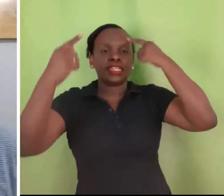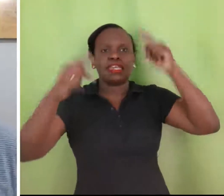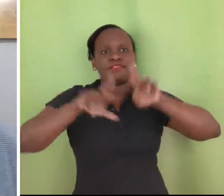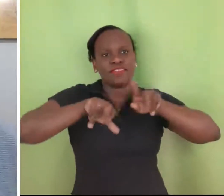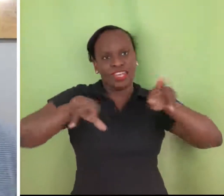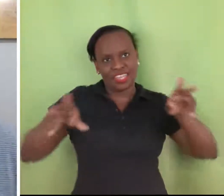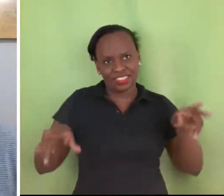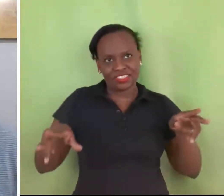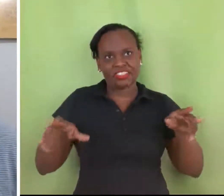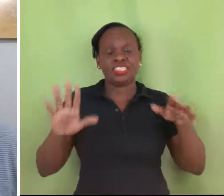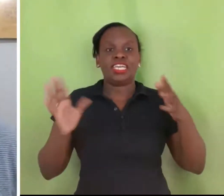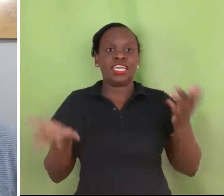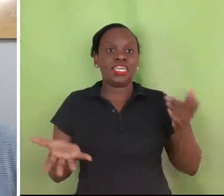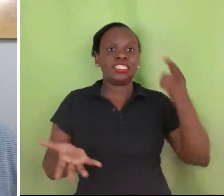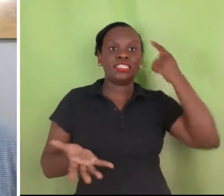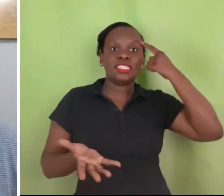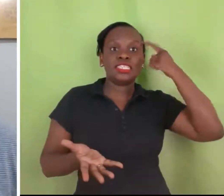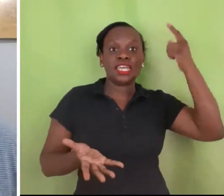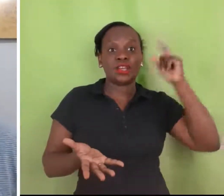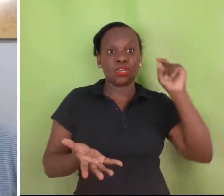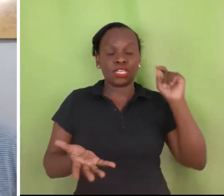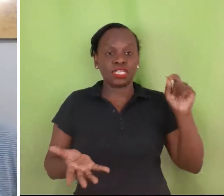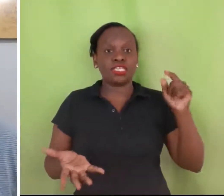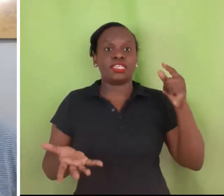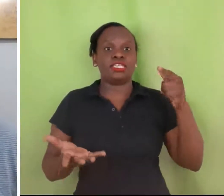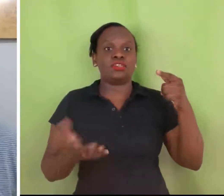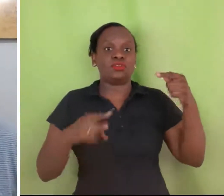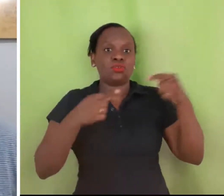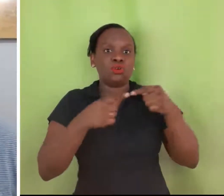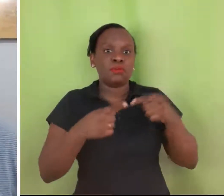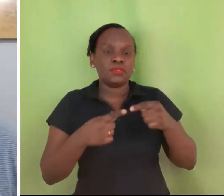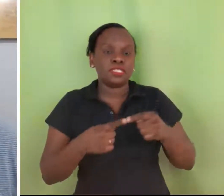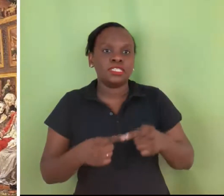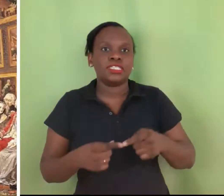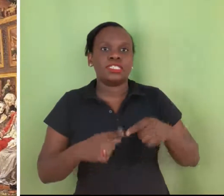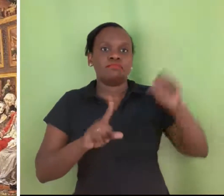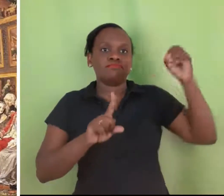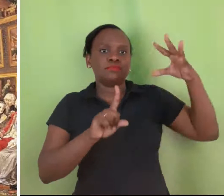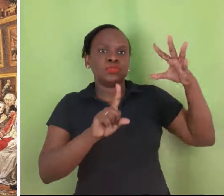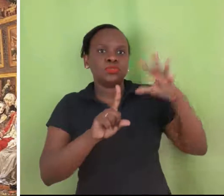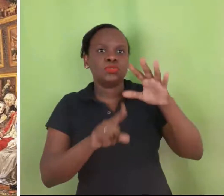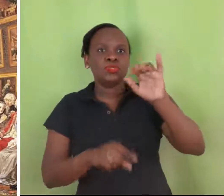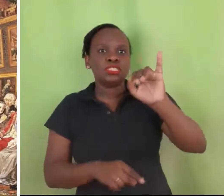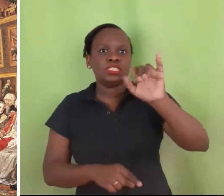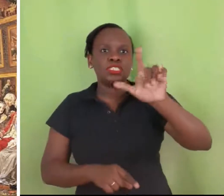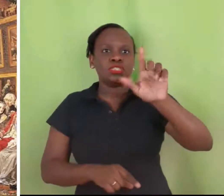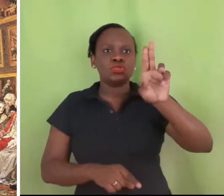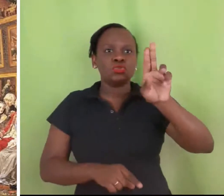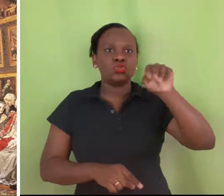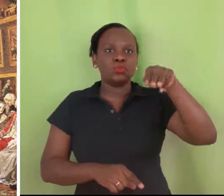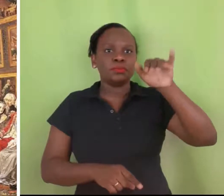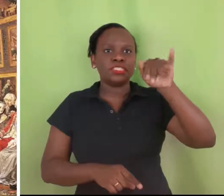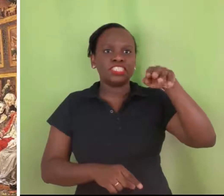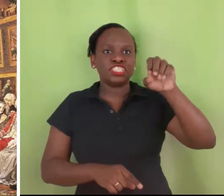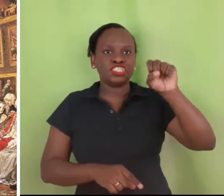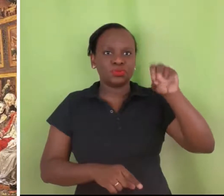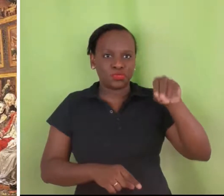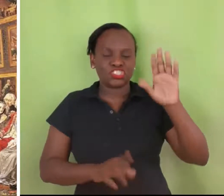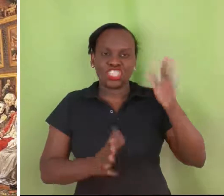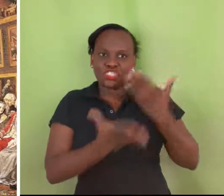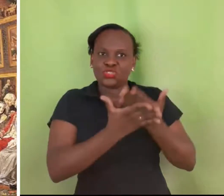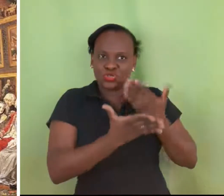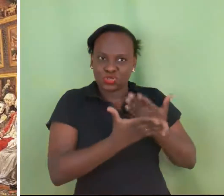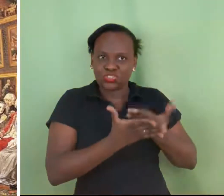verdade, né? Ideias essas inspiradas no iluminismo, que nós já estudamos, né? Quem se lembra aí